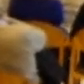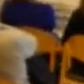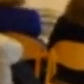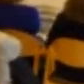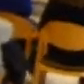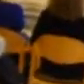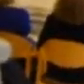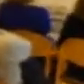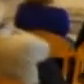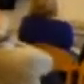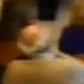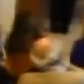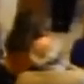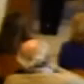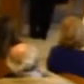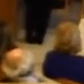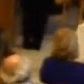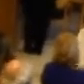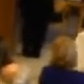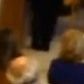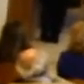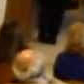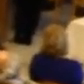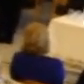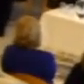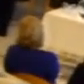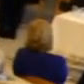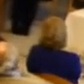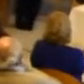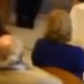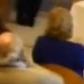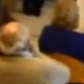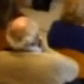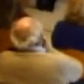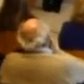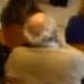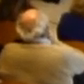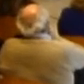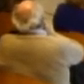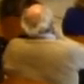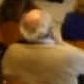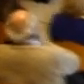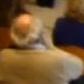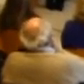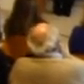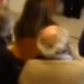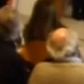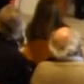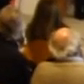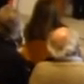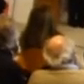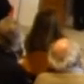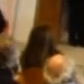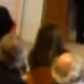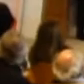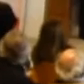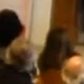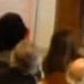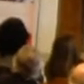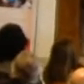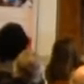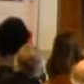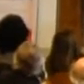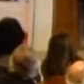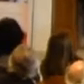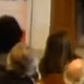de la biblioteca en épocas en donde no teníamos casi nada de recursos. Pero el personal de la biblioteca, con todos